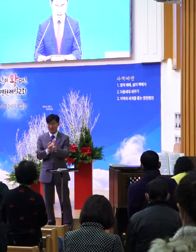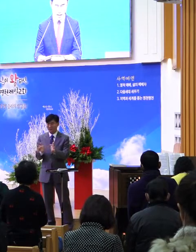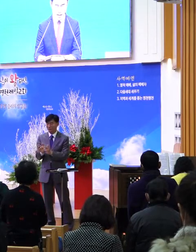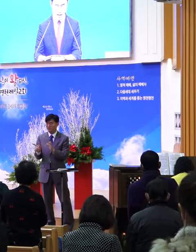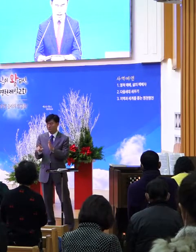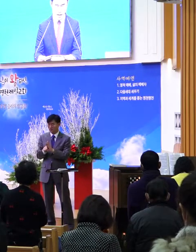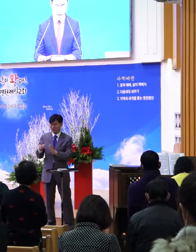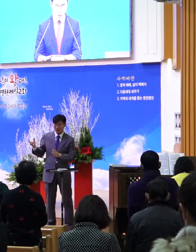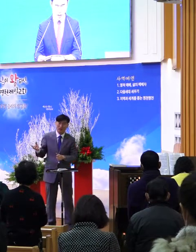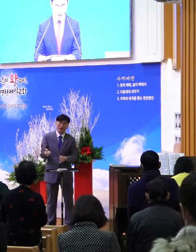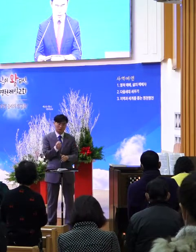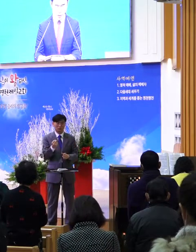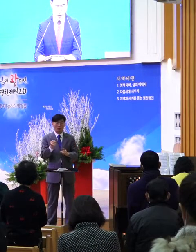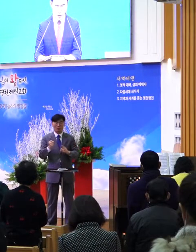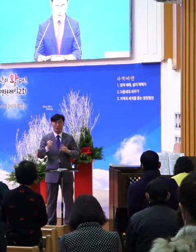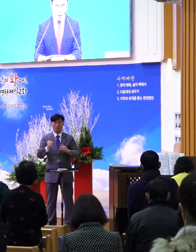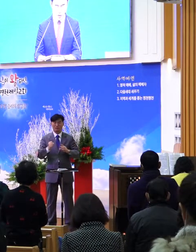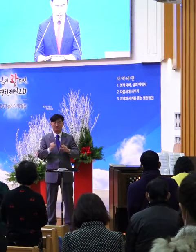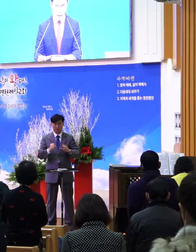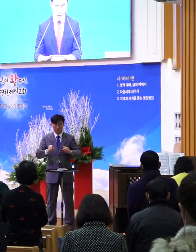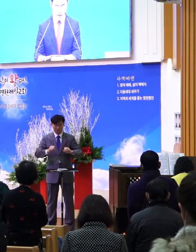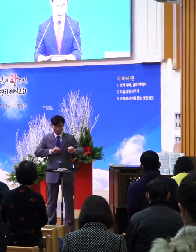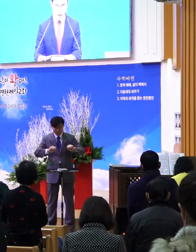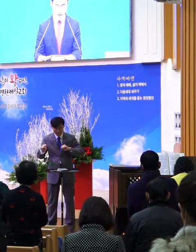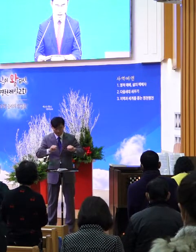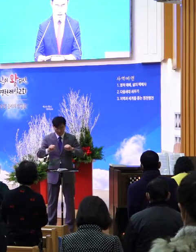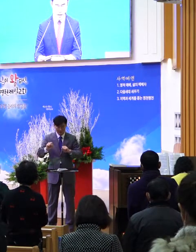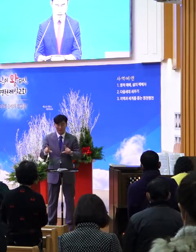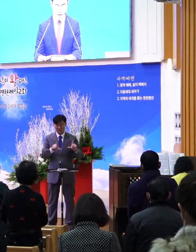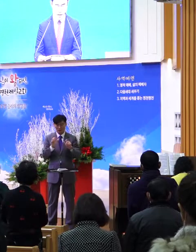마라나타 주 예수의 오시옵소서 고백하며